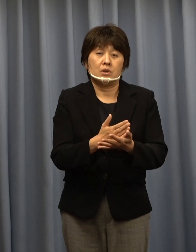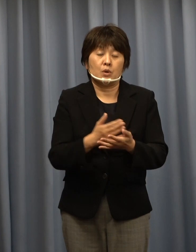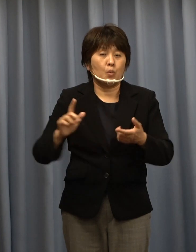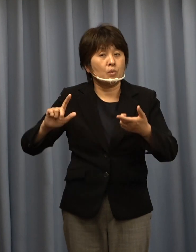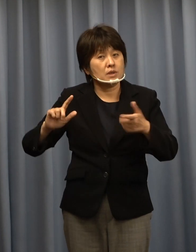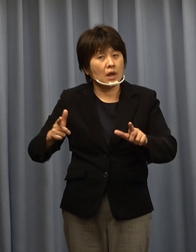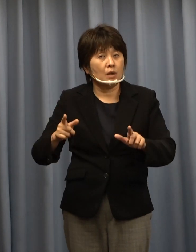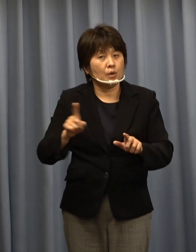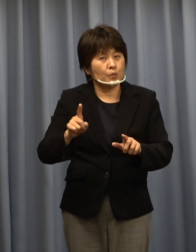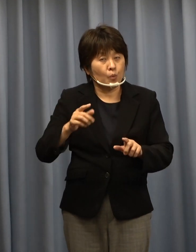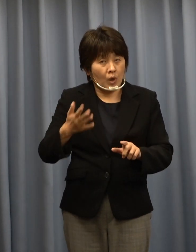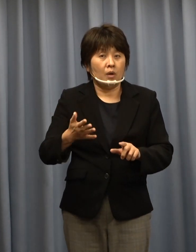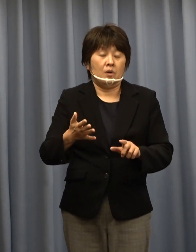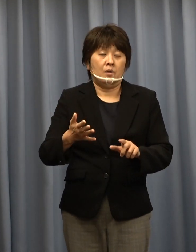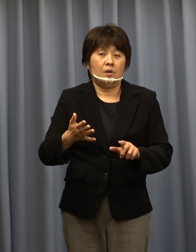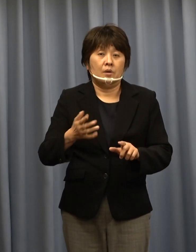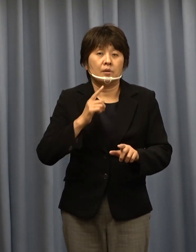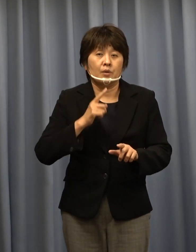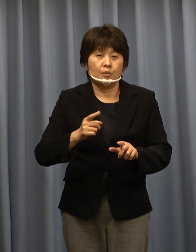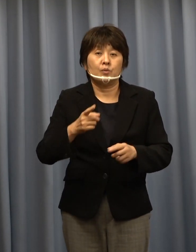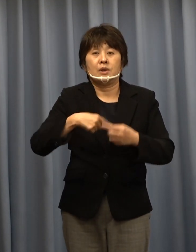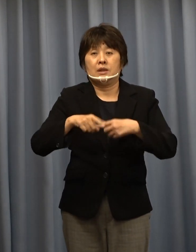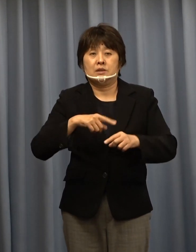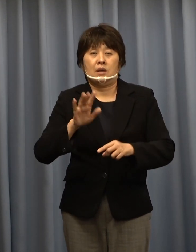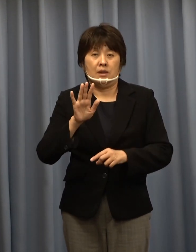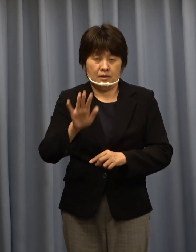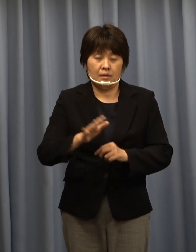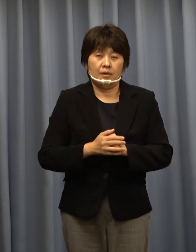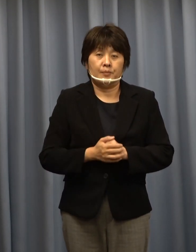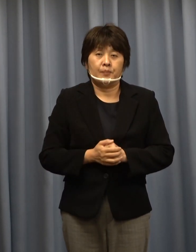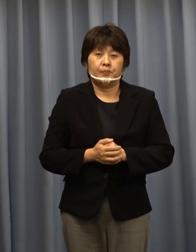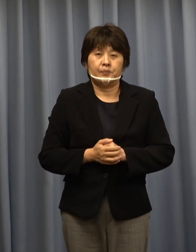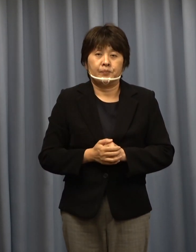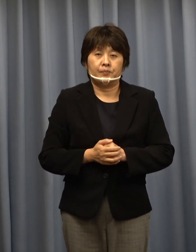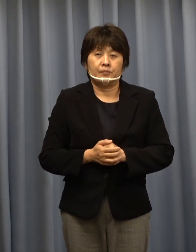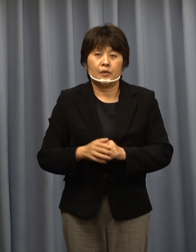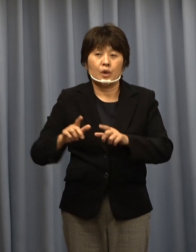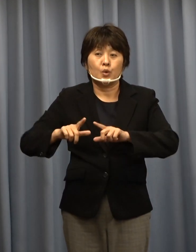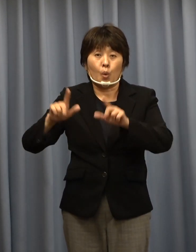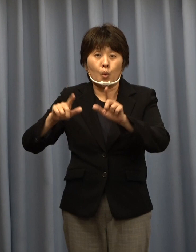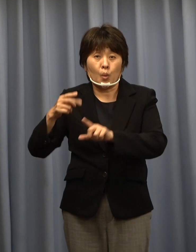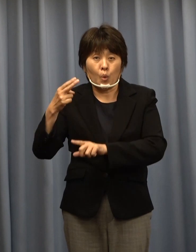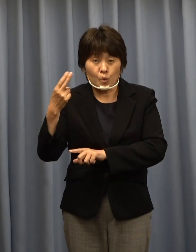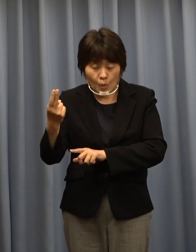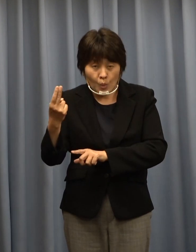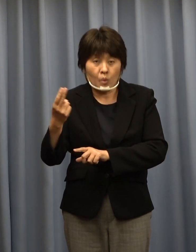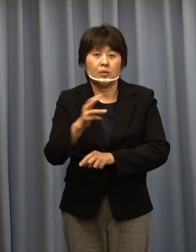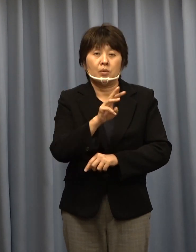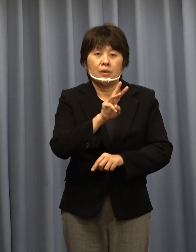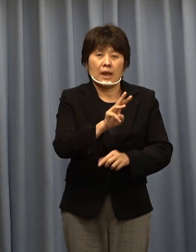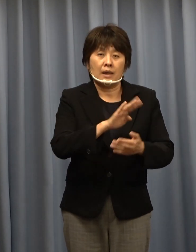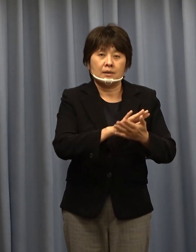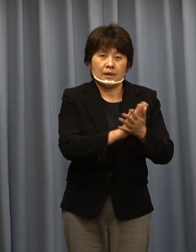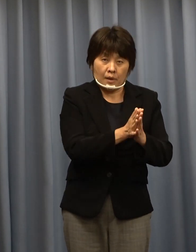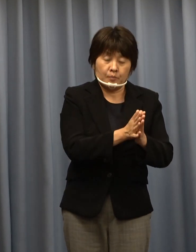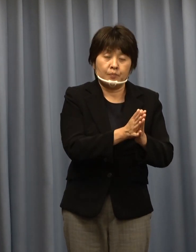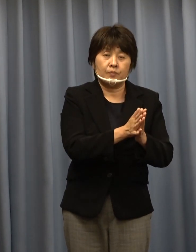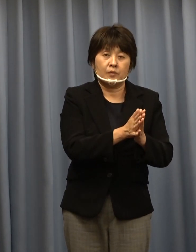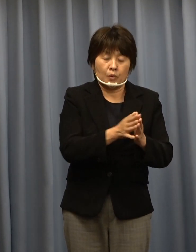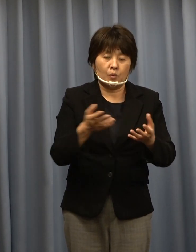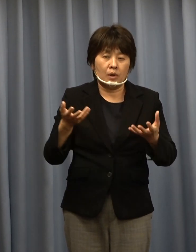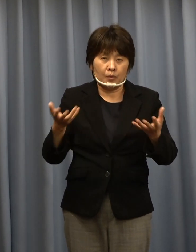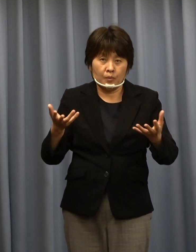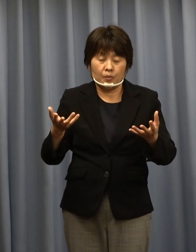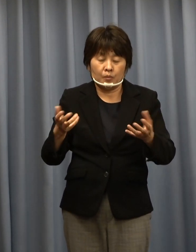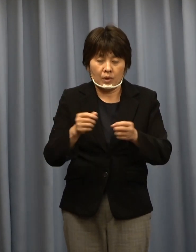てということでございます。そういう中にあって、東京都と3県とではこの感